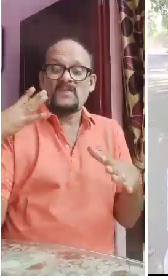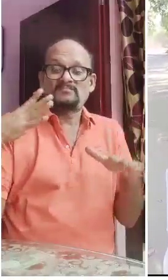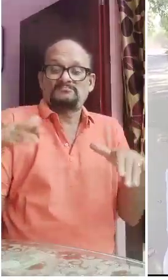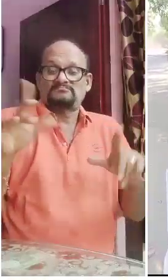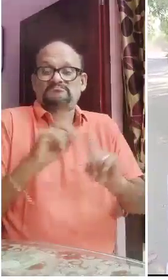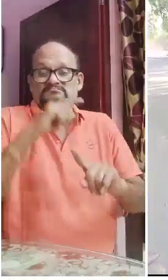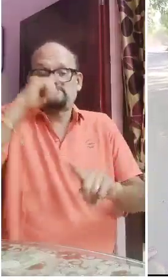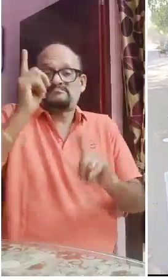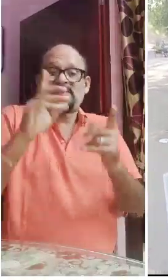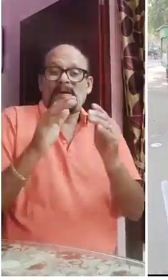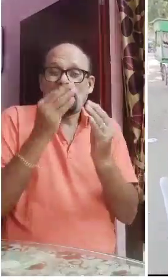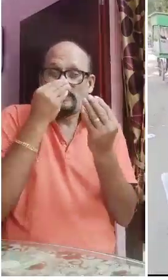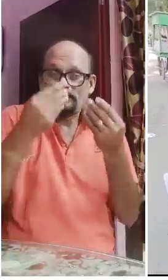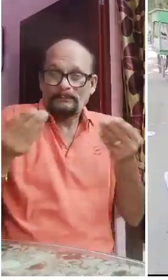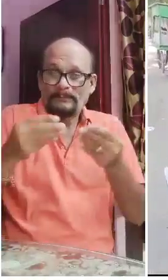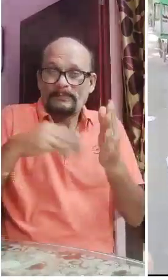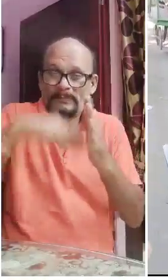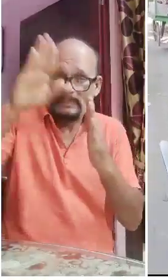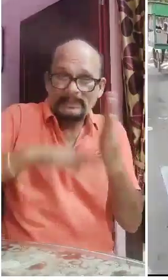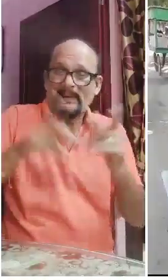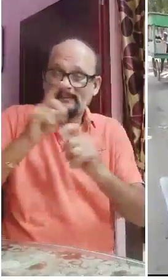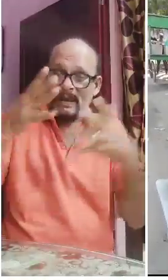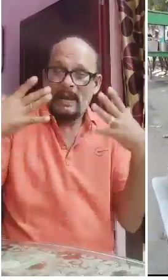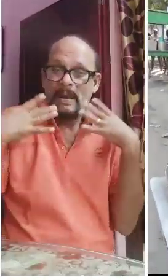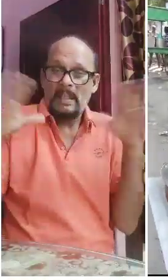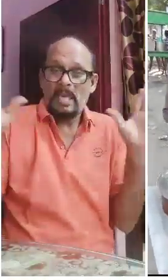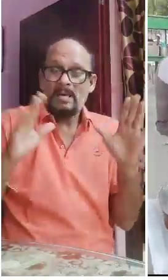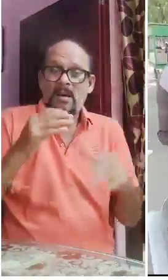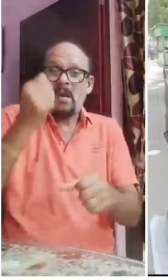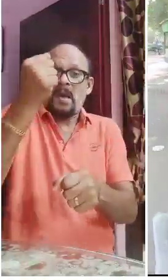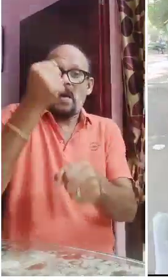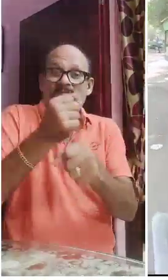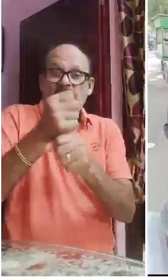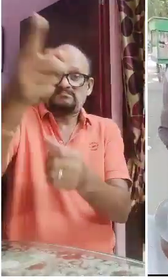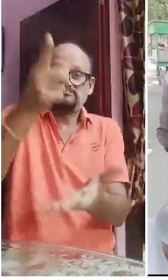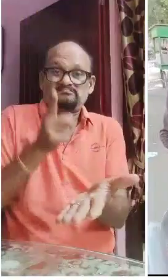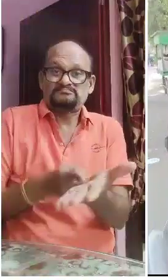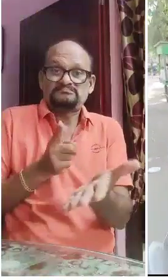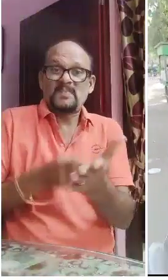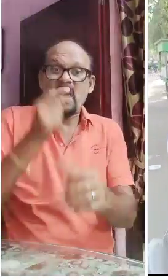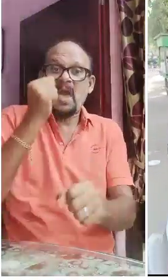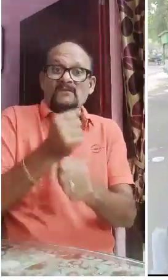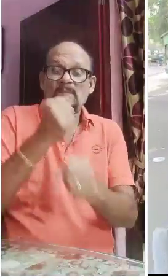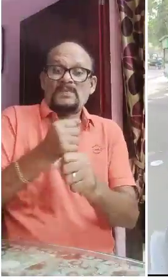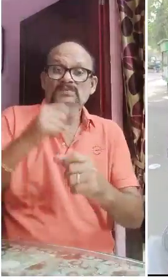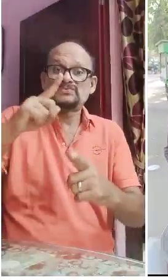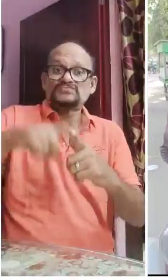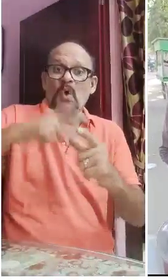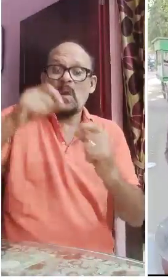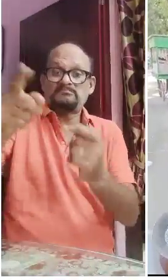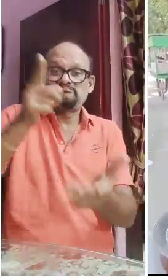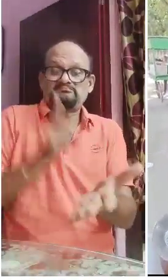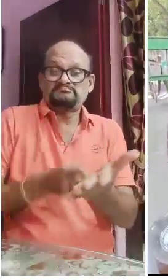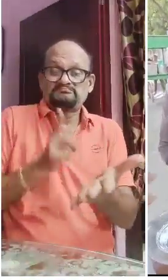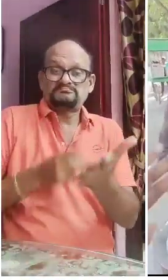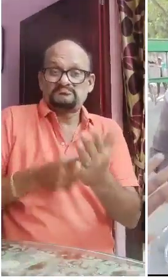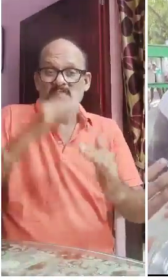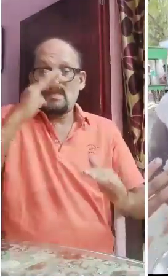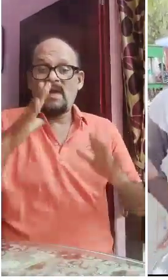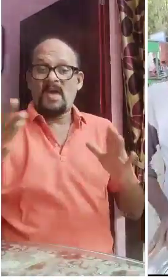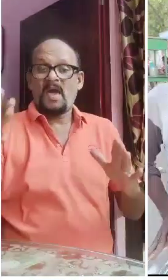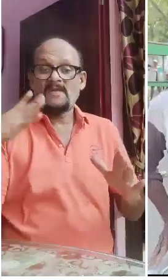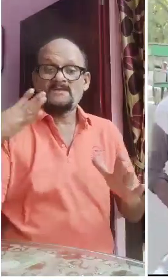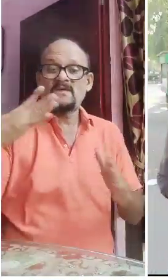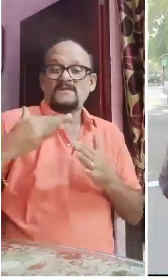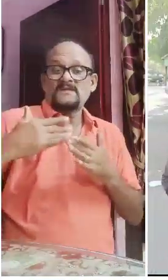अच्छा, चाडवाई बना के, वात तो दुरा